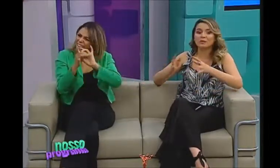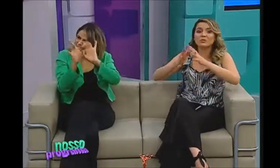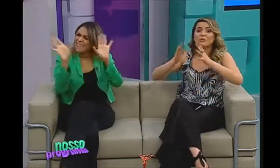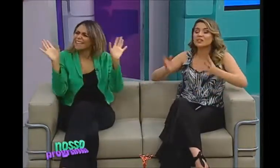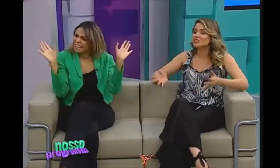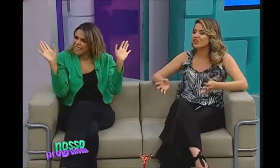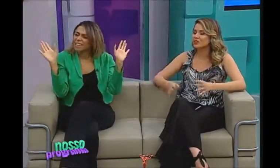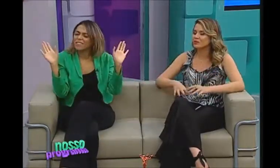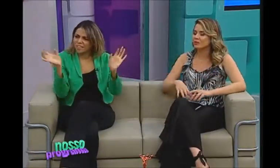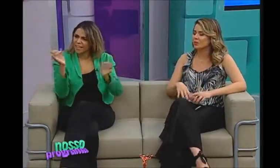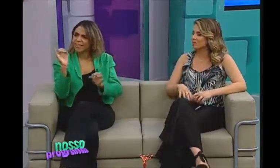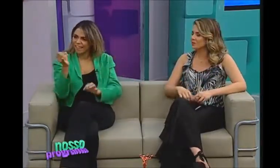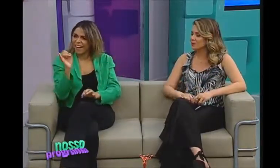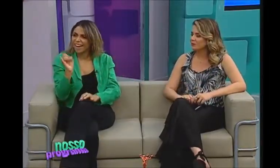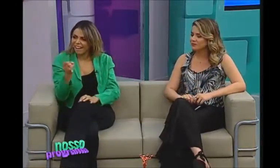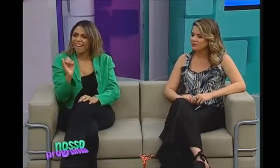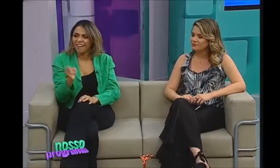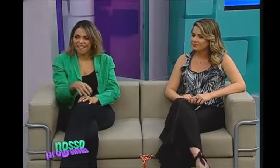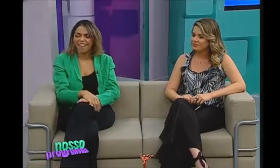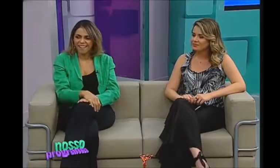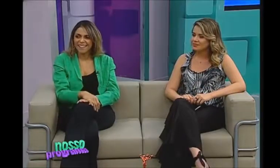muito abrangente, não é mesmo? É.